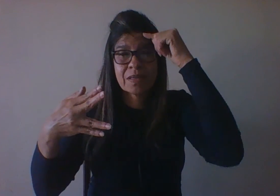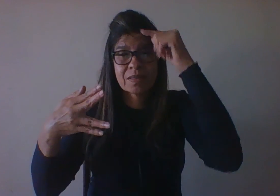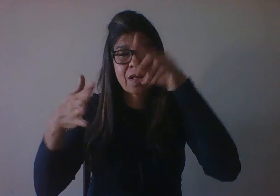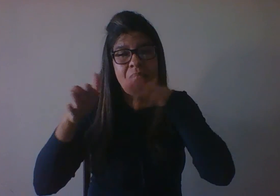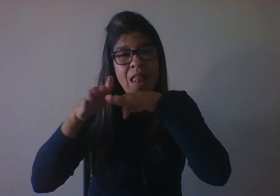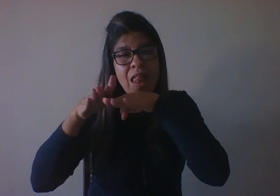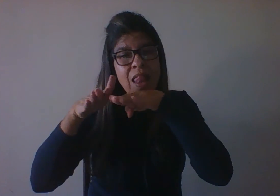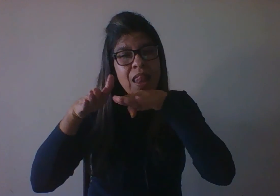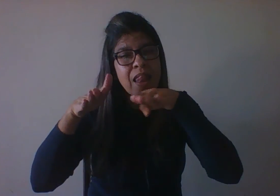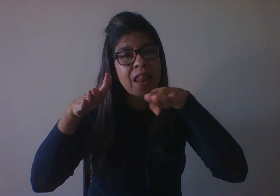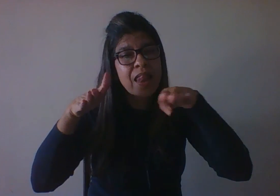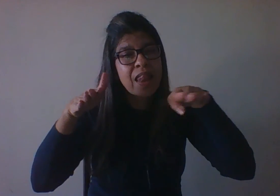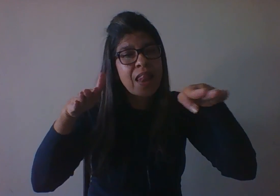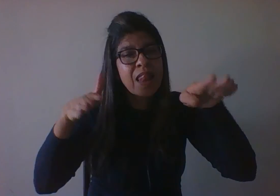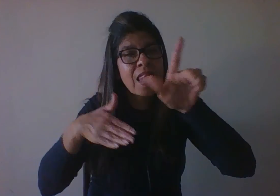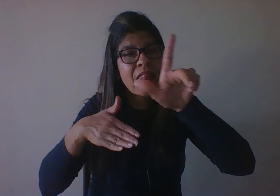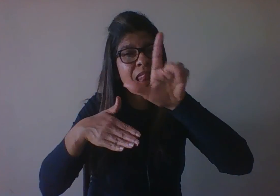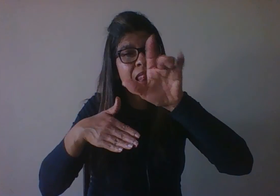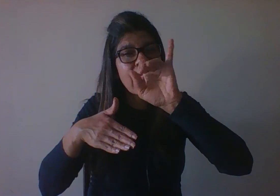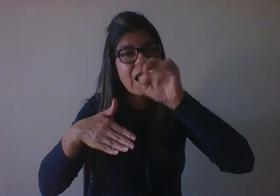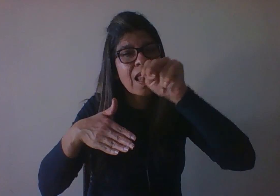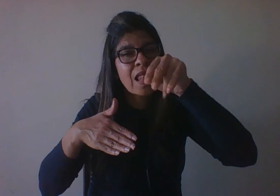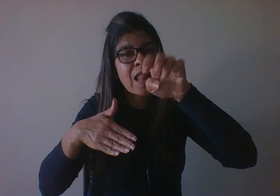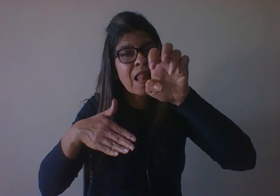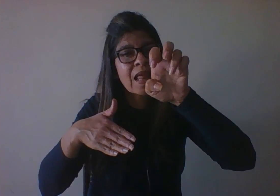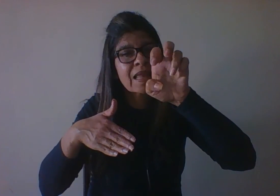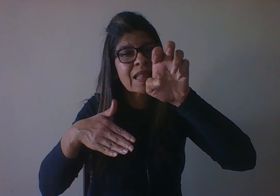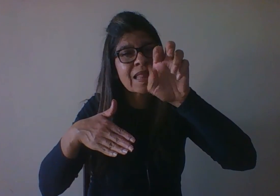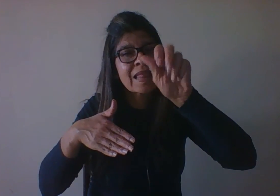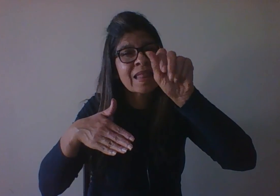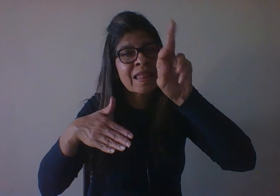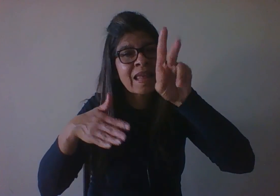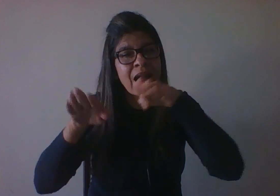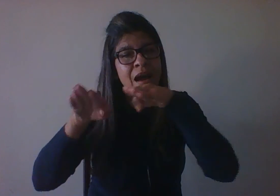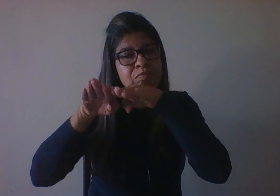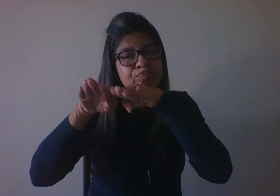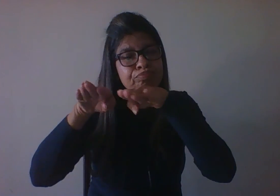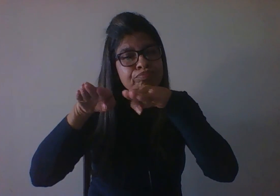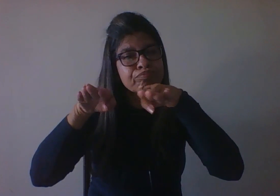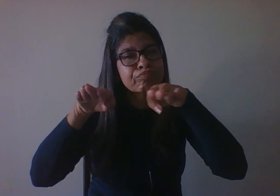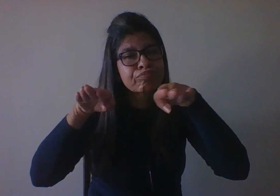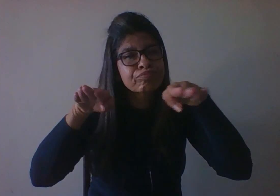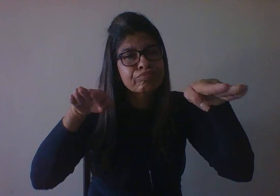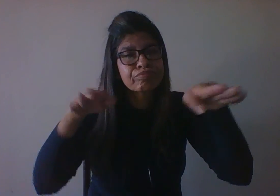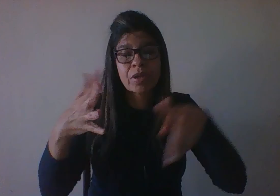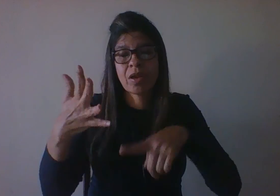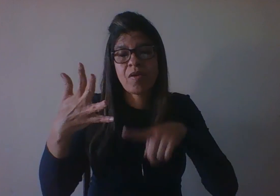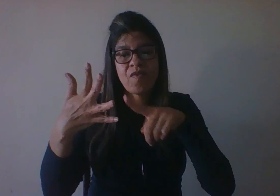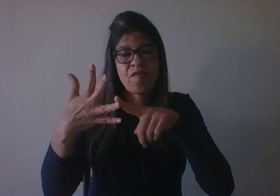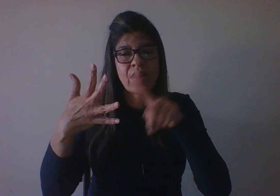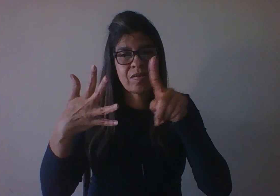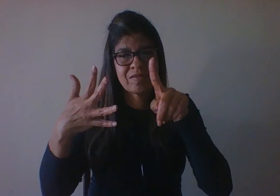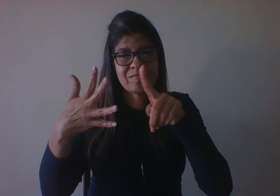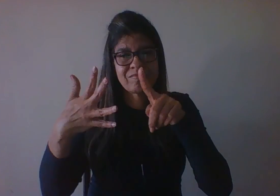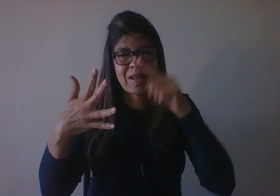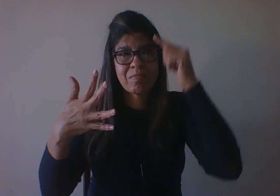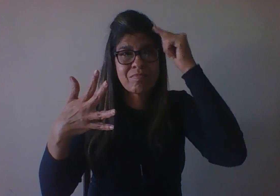o desenvolvimento se dá em função da maturação biológica, mas da interação desse organismo que amadureceu